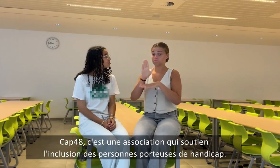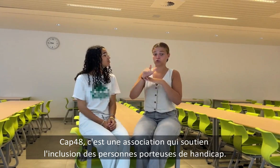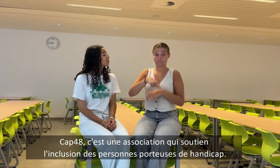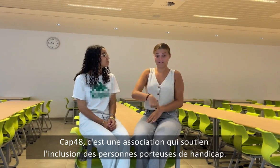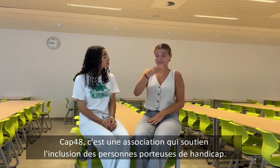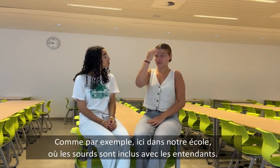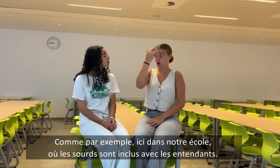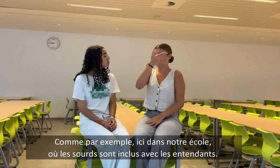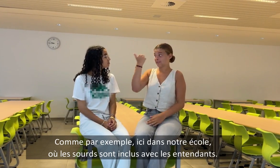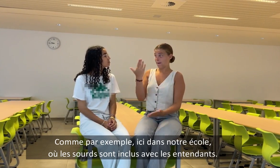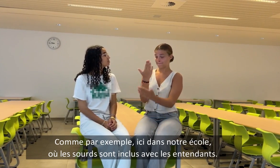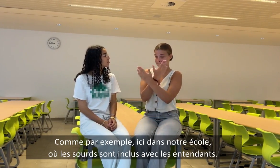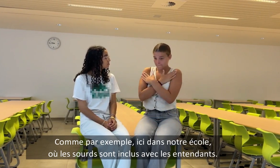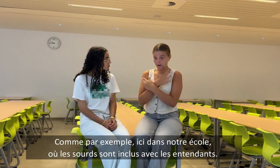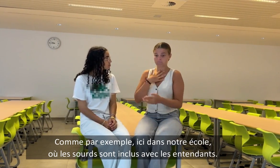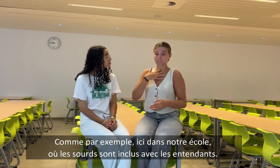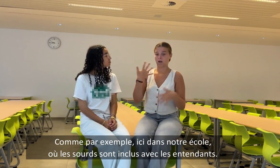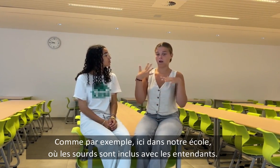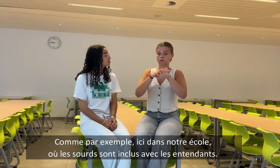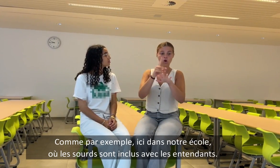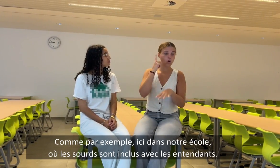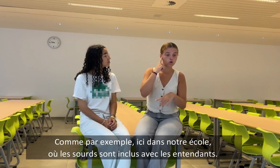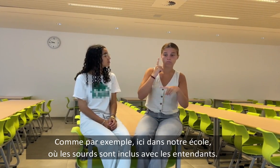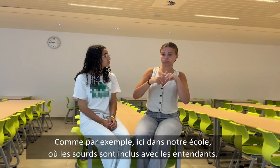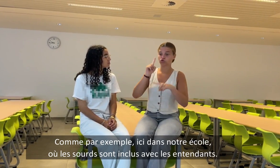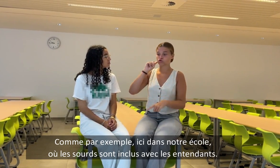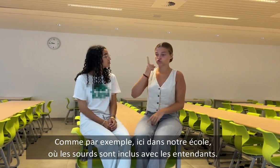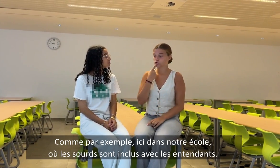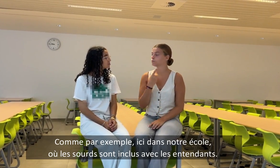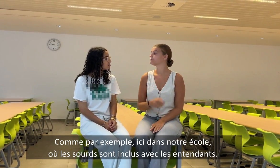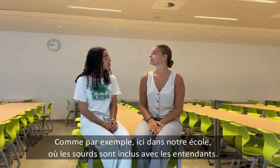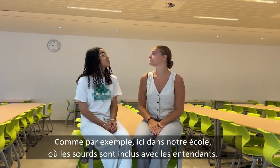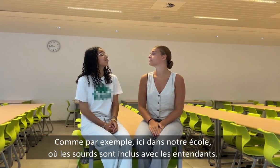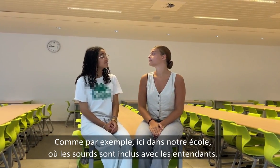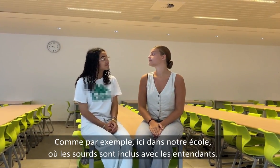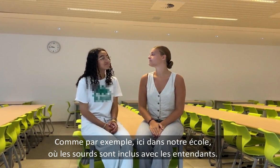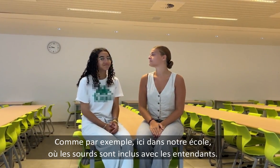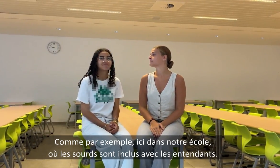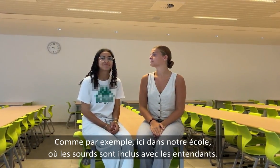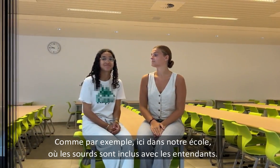handicap, comme par exemple ici, dans notre école, où les sourds sont inclus avec les entendants.